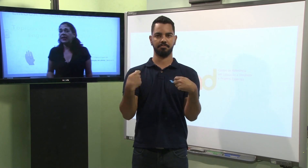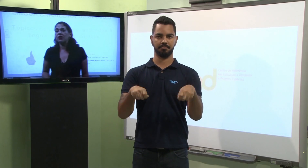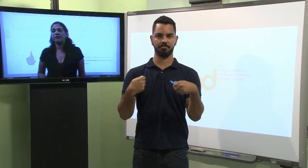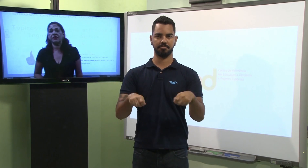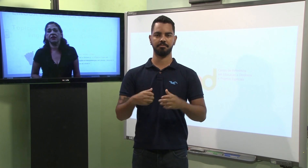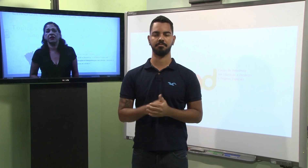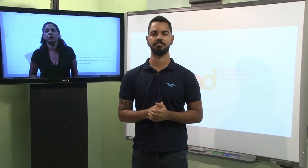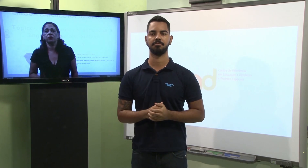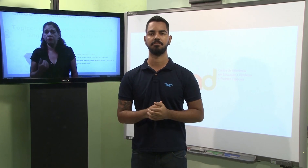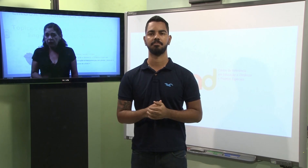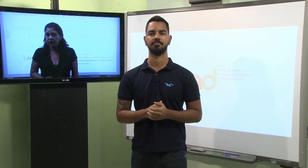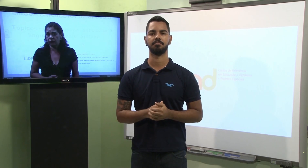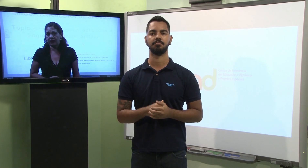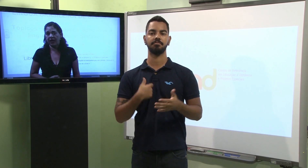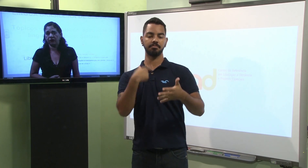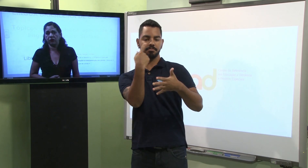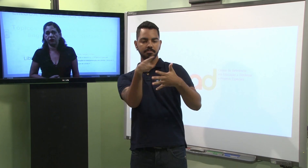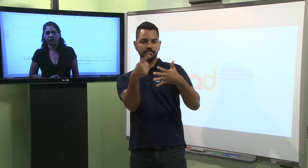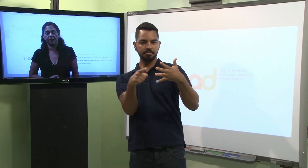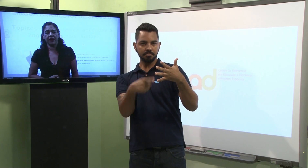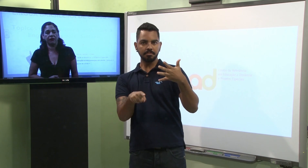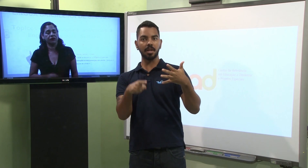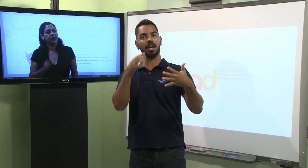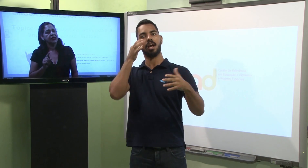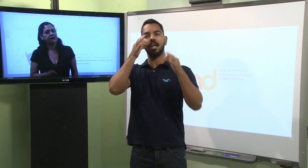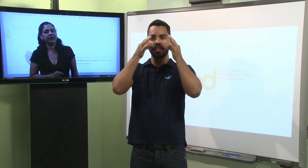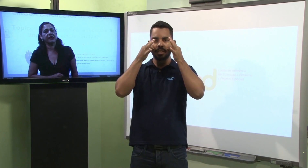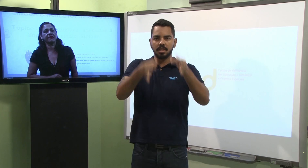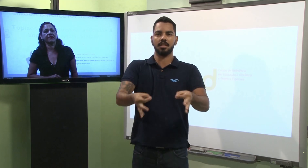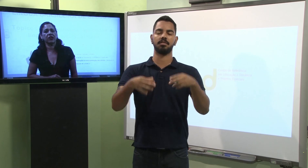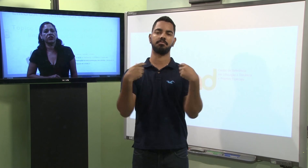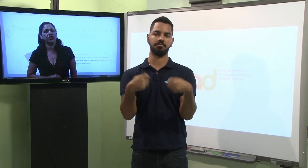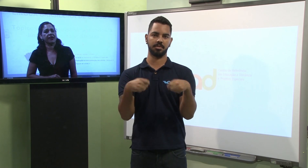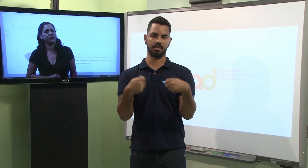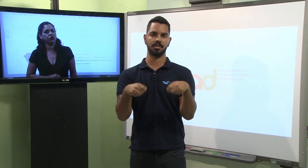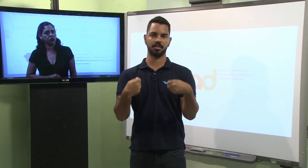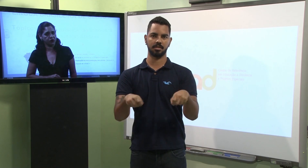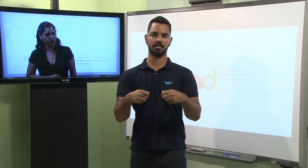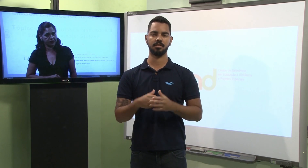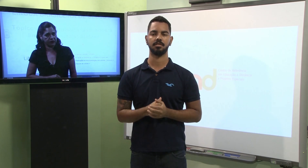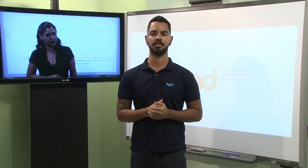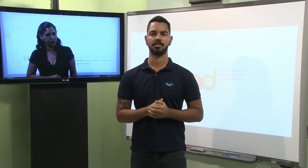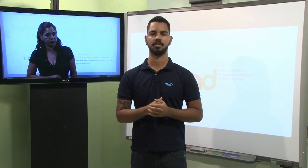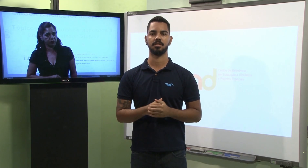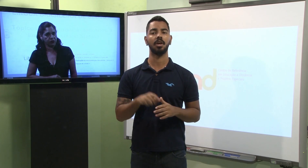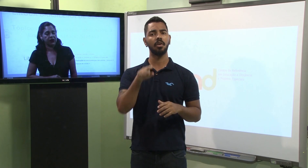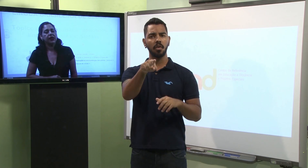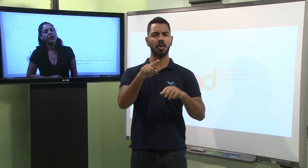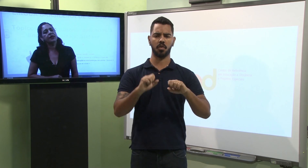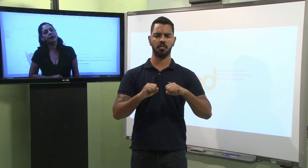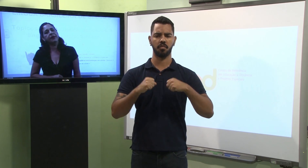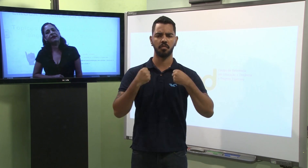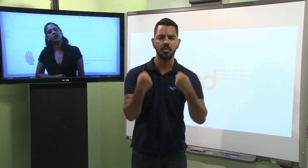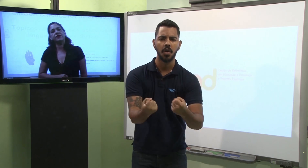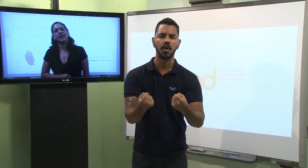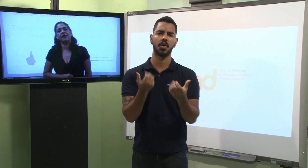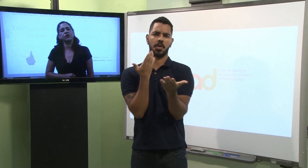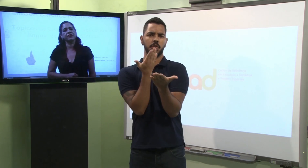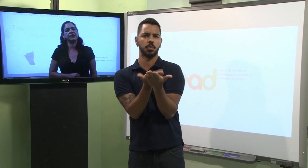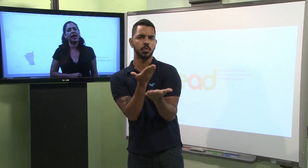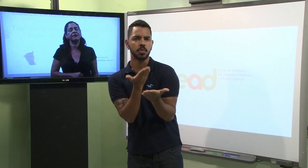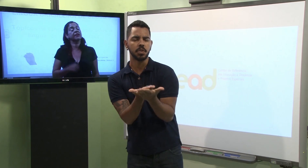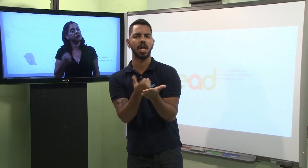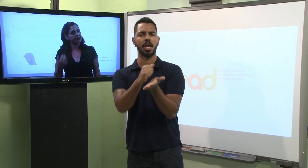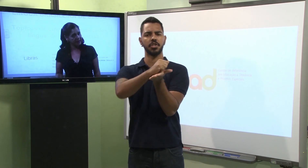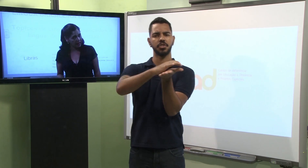E para que nós tenhamos um bom resultado em nossos trabalhos, será necessária a dedicação de todos vocês nos estudos e também nas